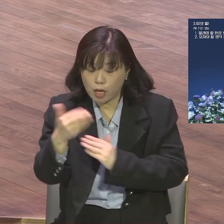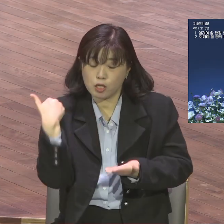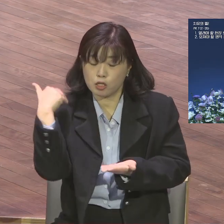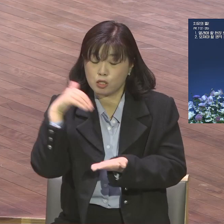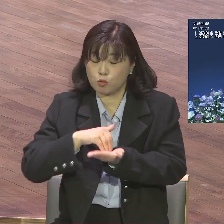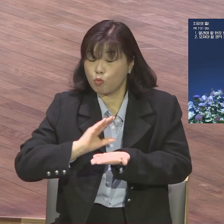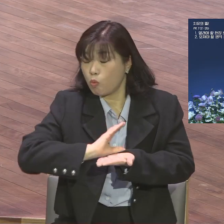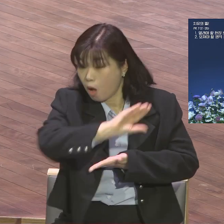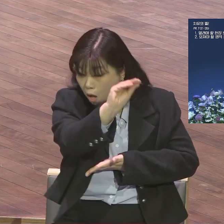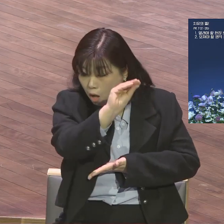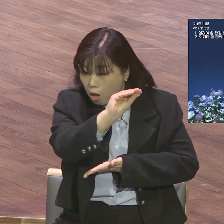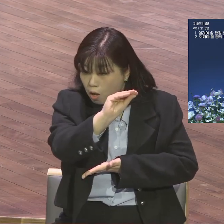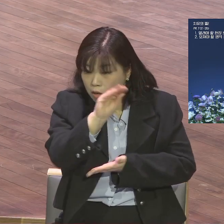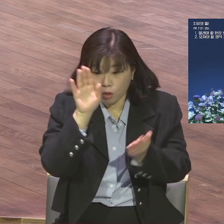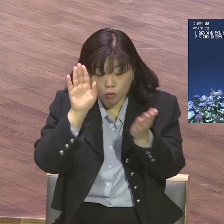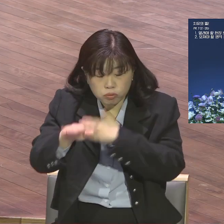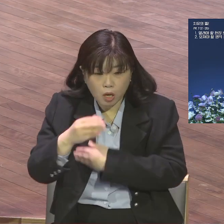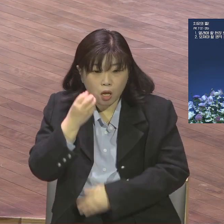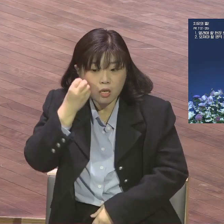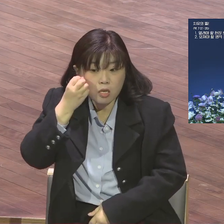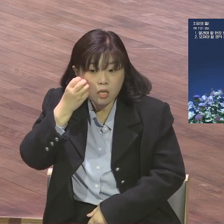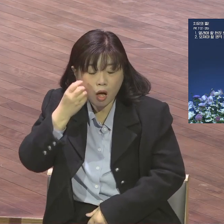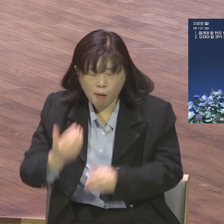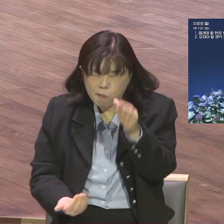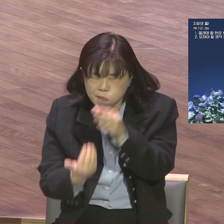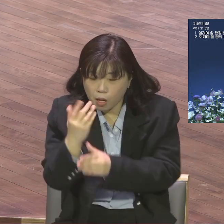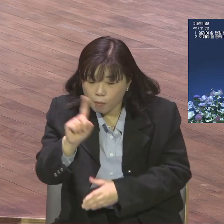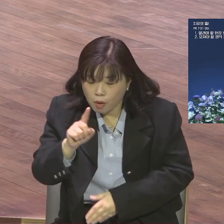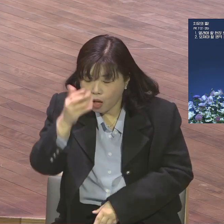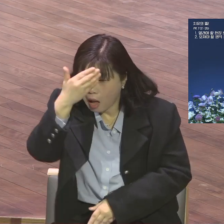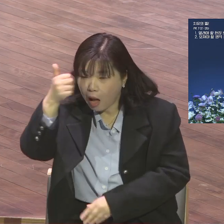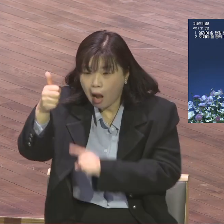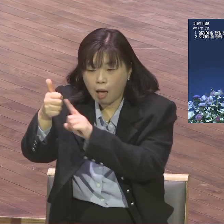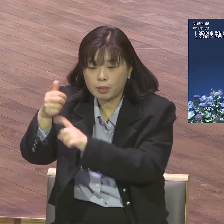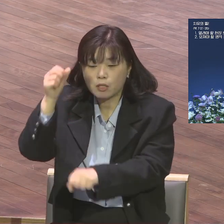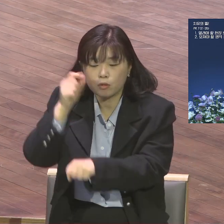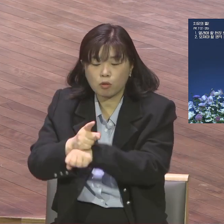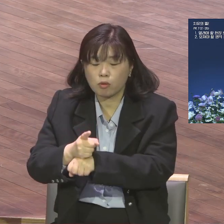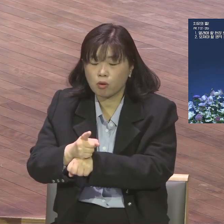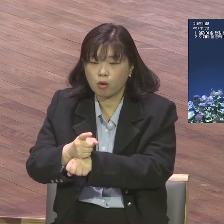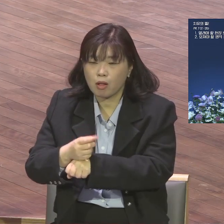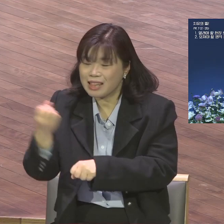돌아왔어요. 가족과 주변 사람들이 너무나 이 놀랍게